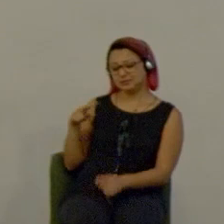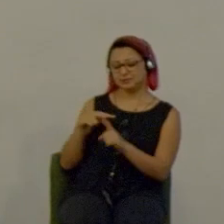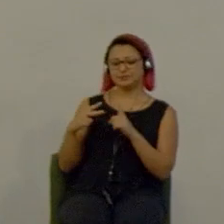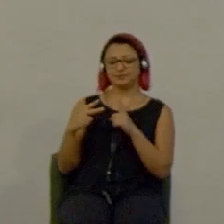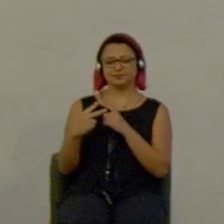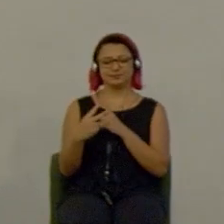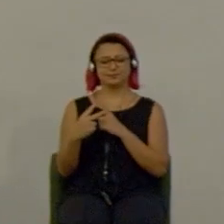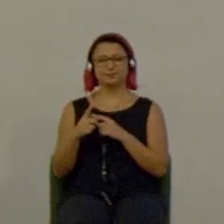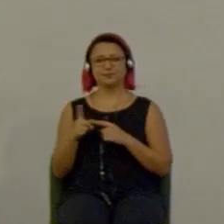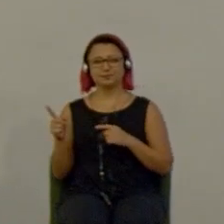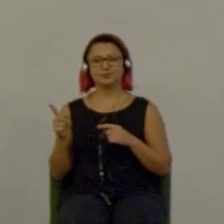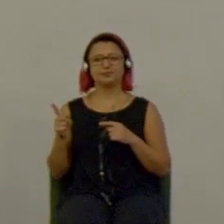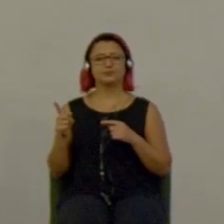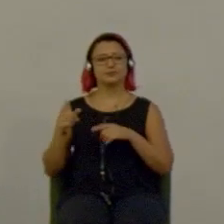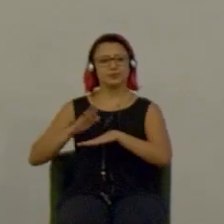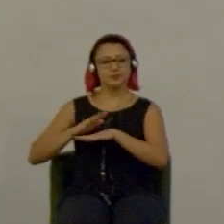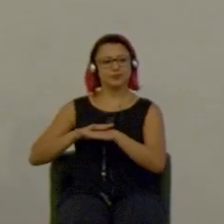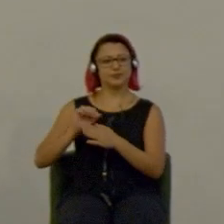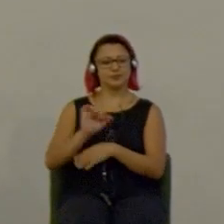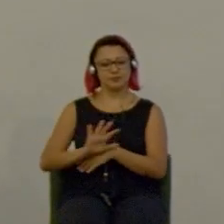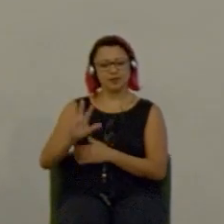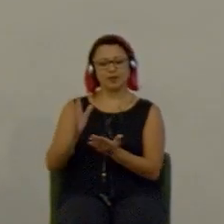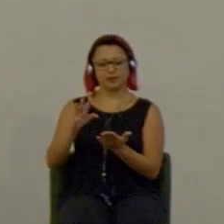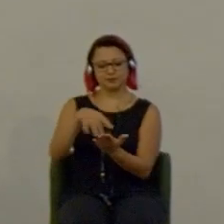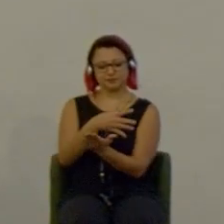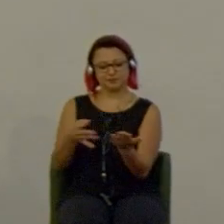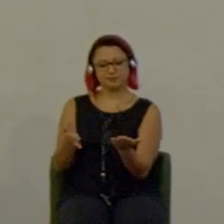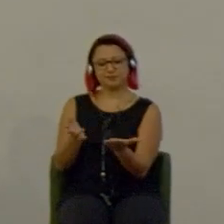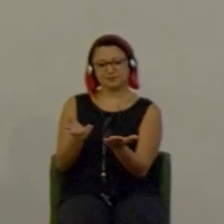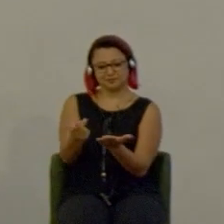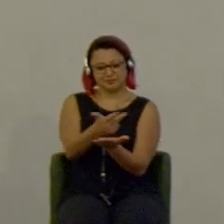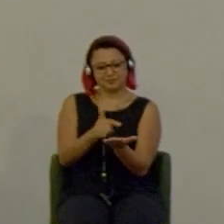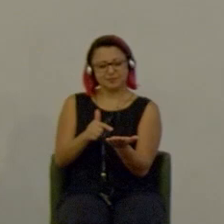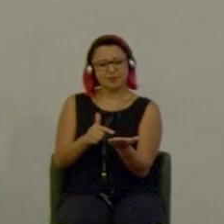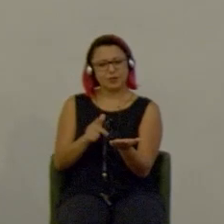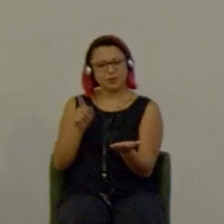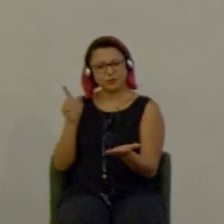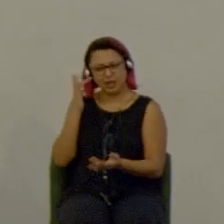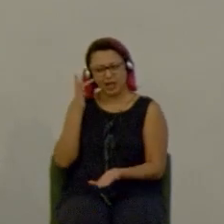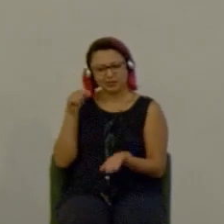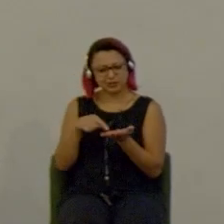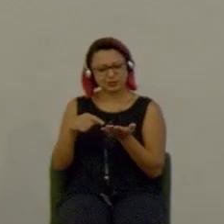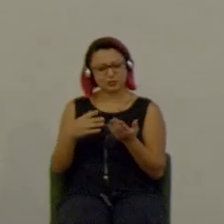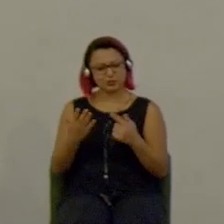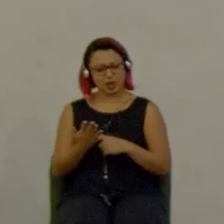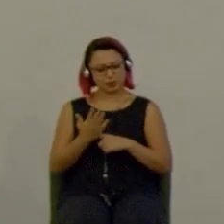aider à changer vraiment le regard sur ces territoires. Est-ce que toi, tu as l'impression que ça